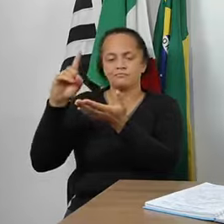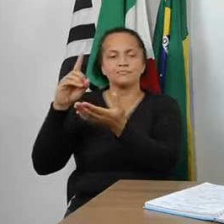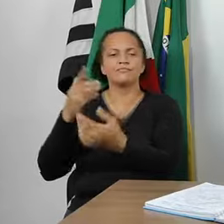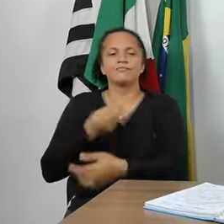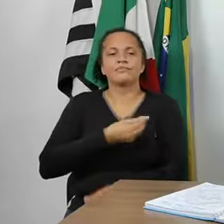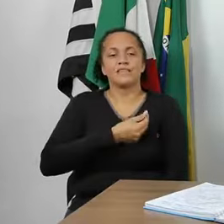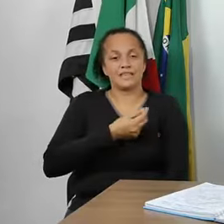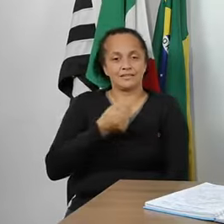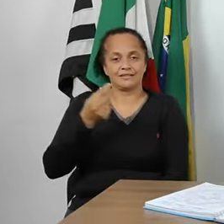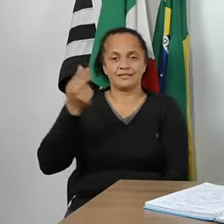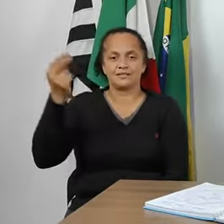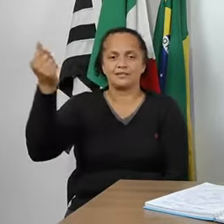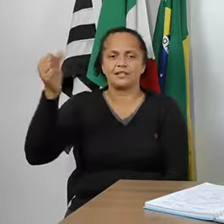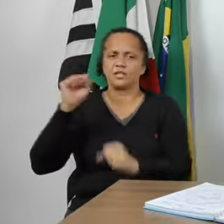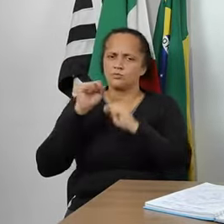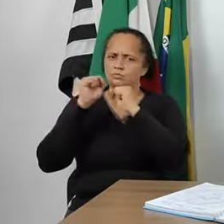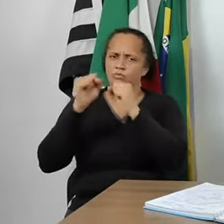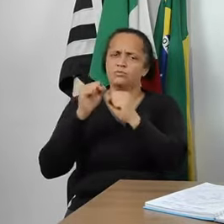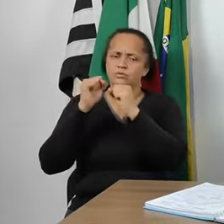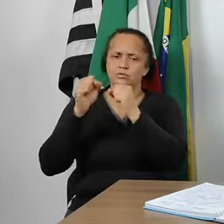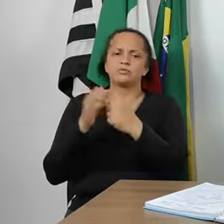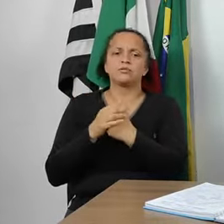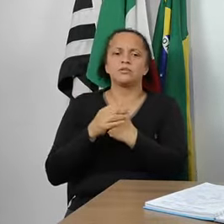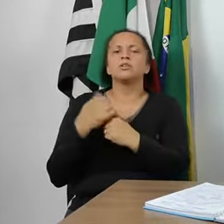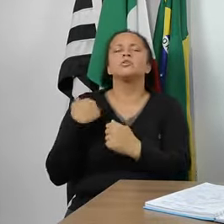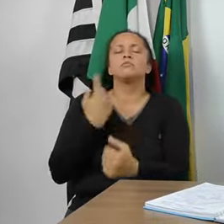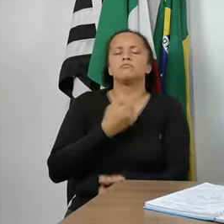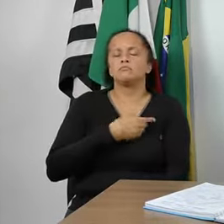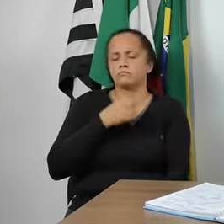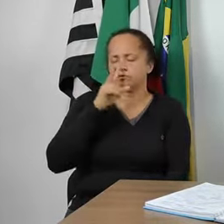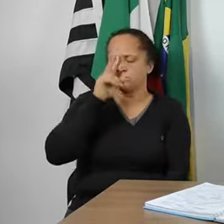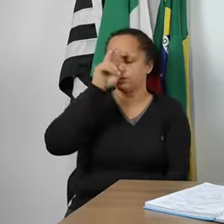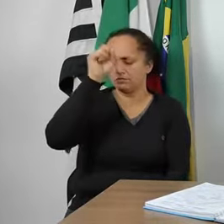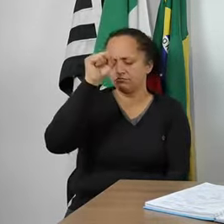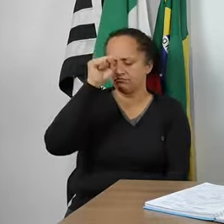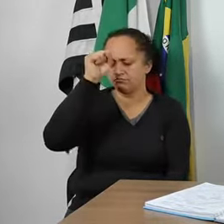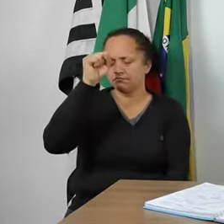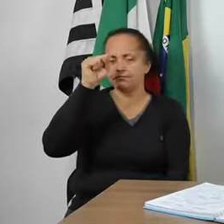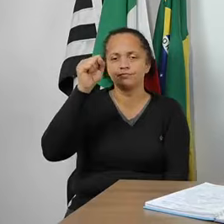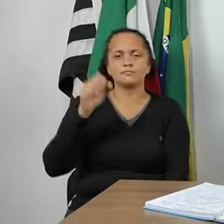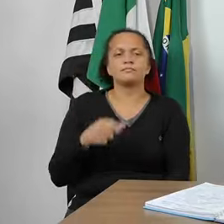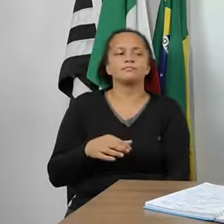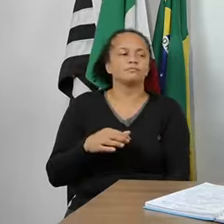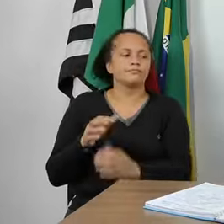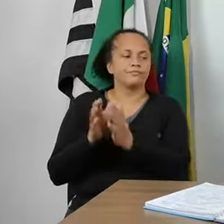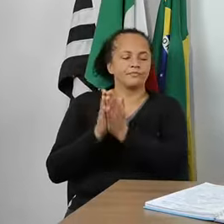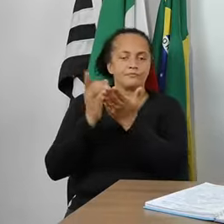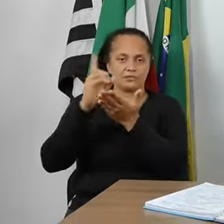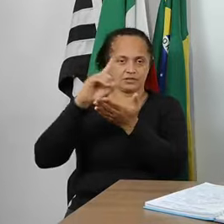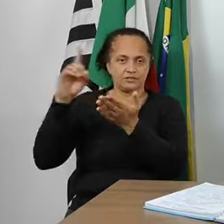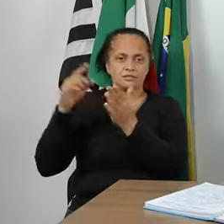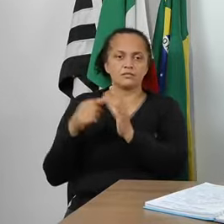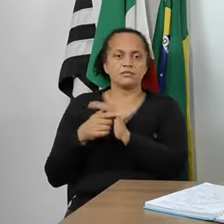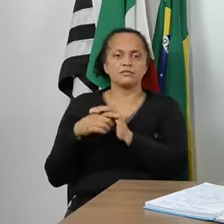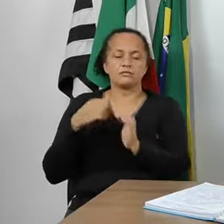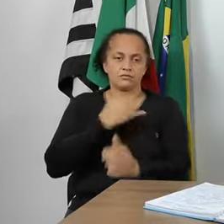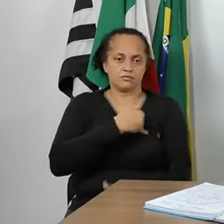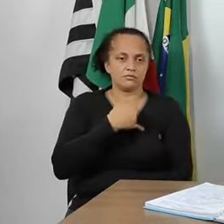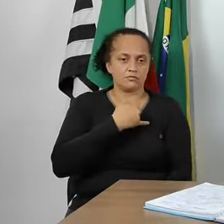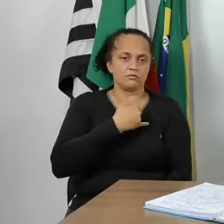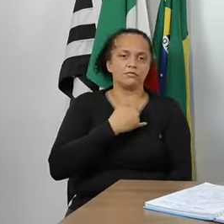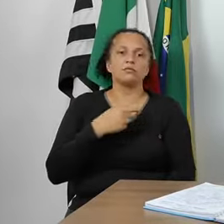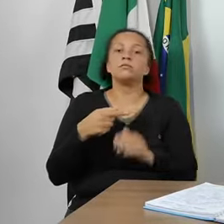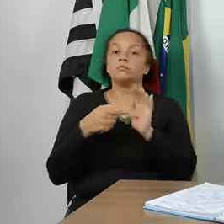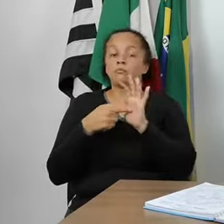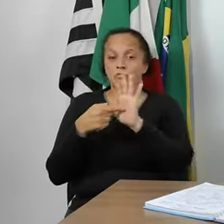que é poderosa. Vamos nos firmar nela. A Bíblia diz lá no Evangelho de João que o Verbo